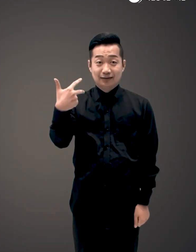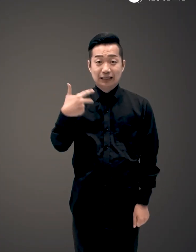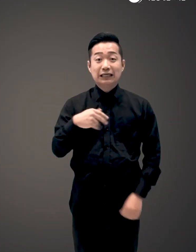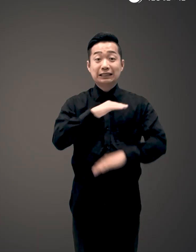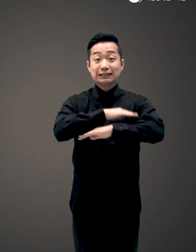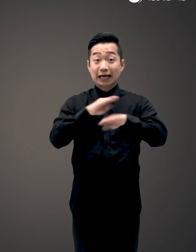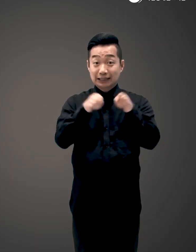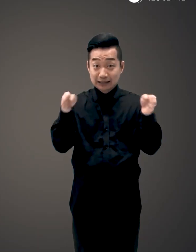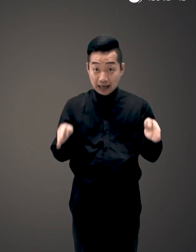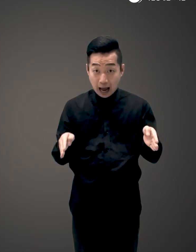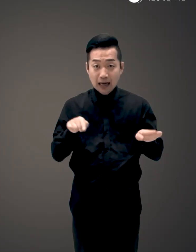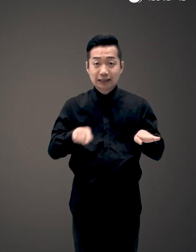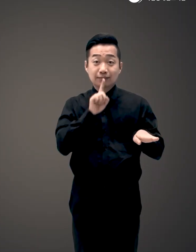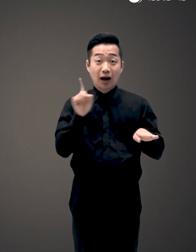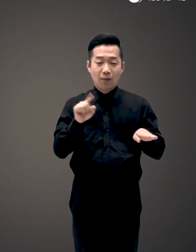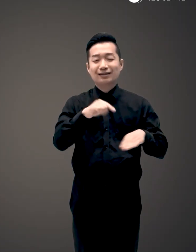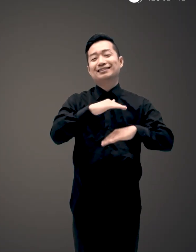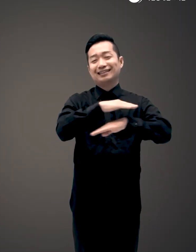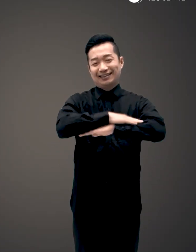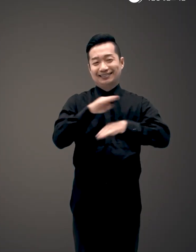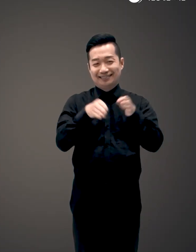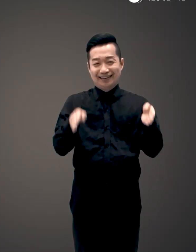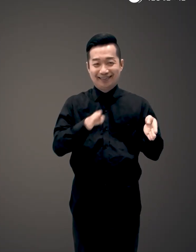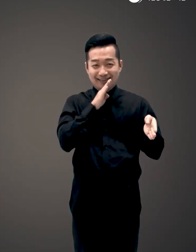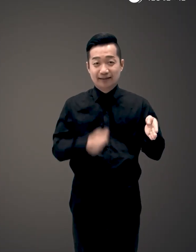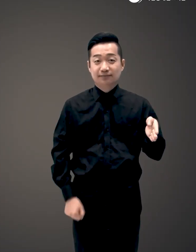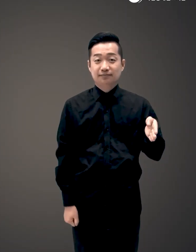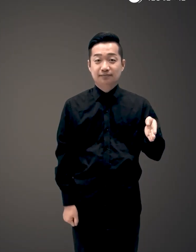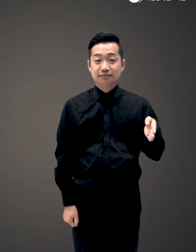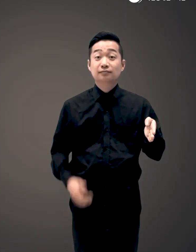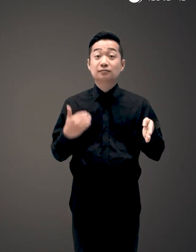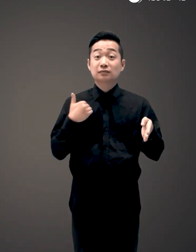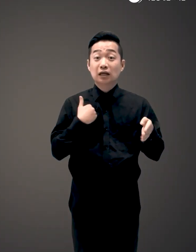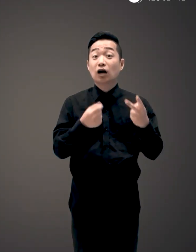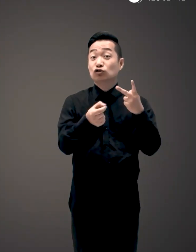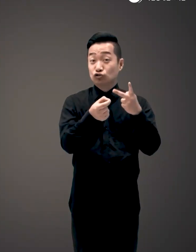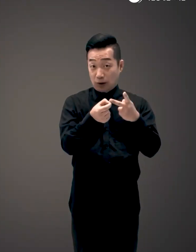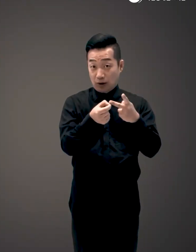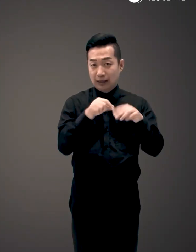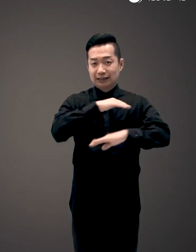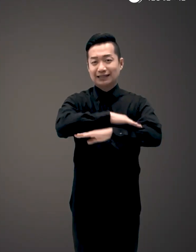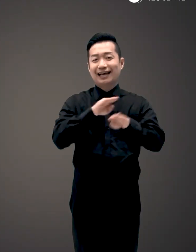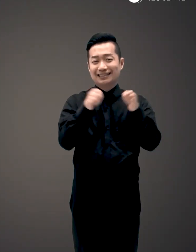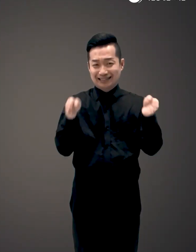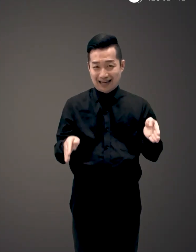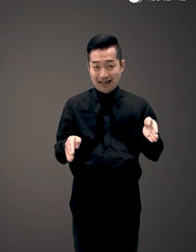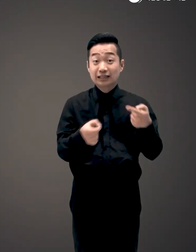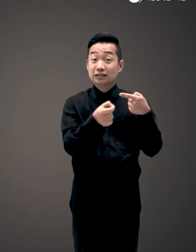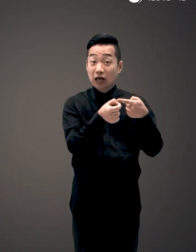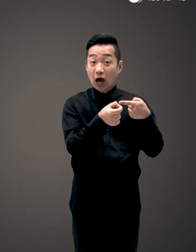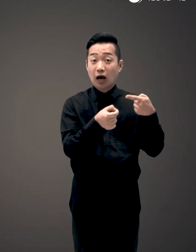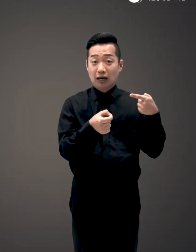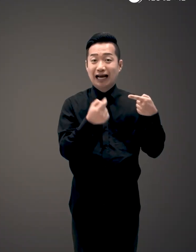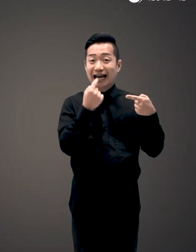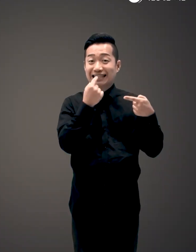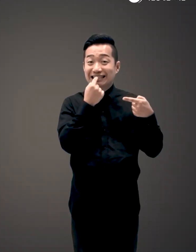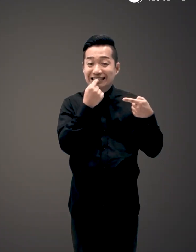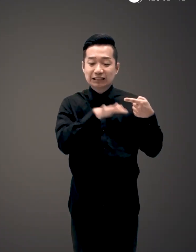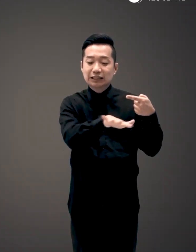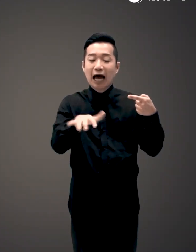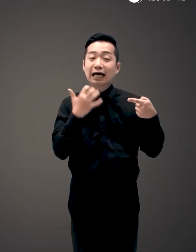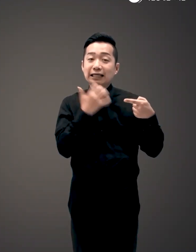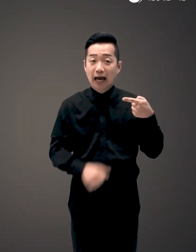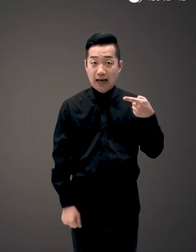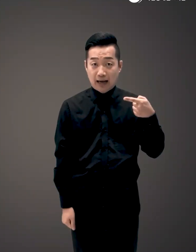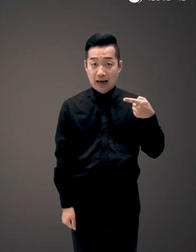찍었거든요. 근데 그 책상이 제가 여기서 말하는 이케아 책상이고, 그게 사실은 이제 저의 두 번째 이케아 책상인데, 첫 번째 책상은